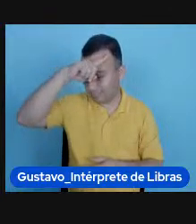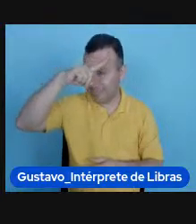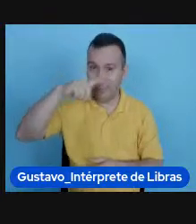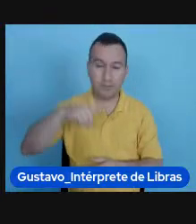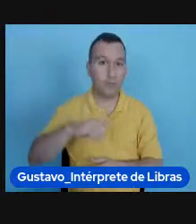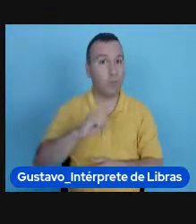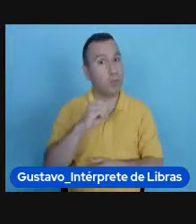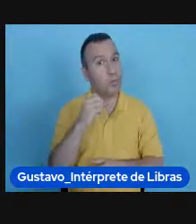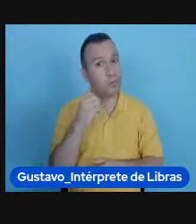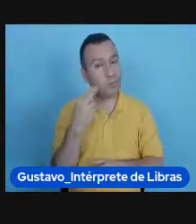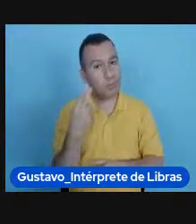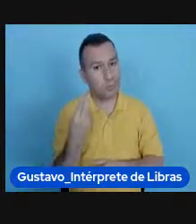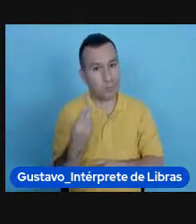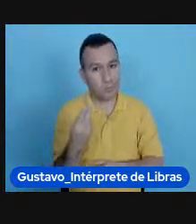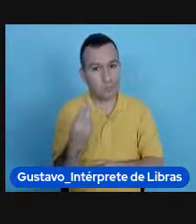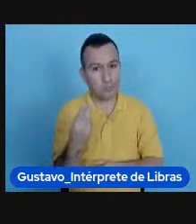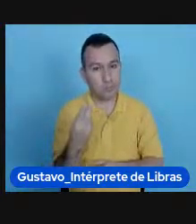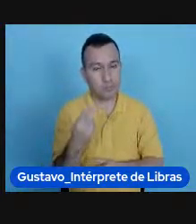mesmo